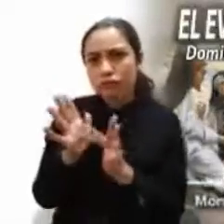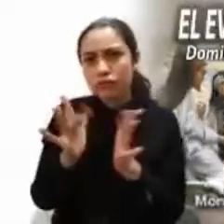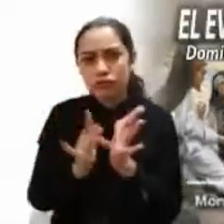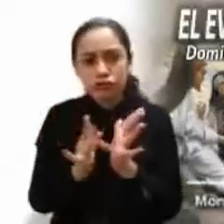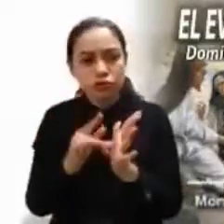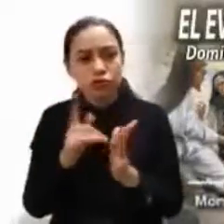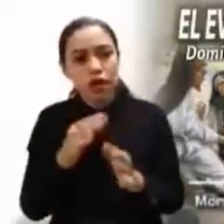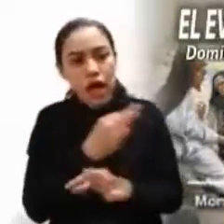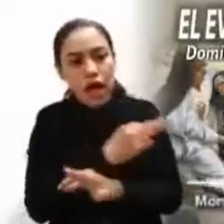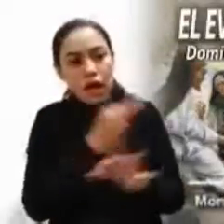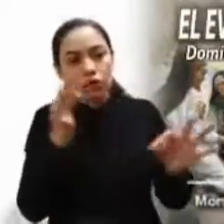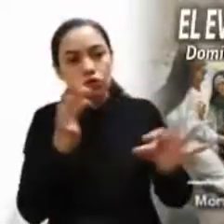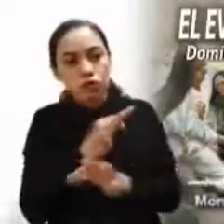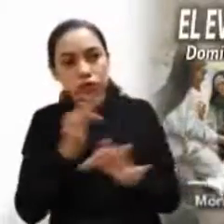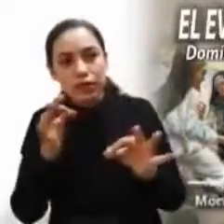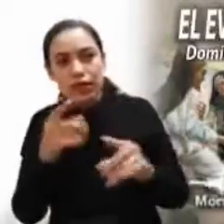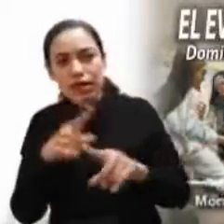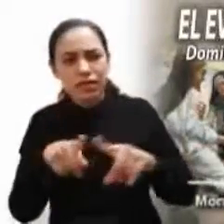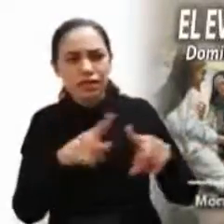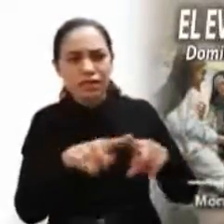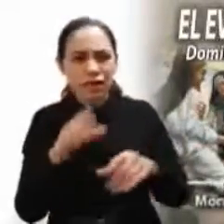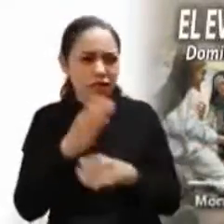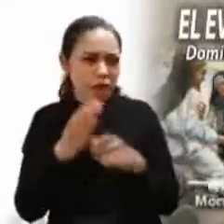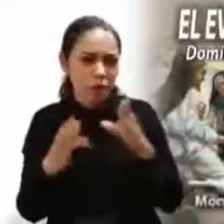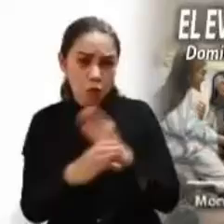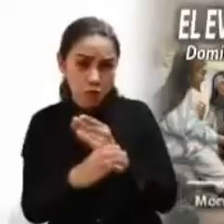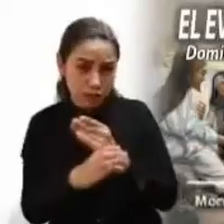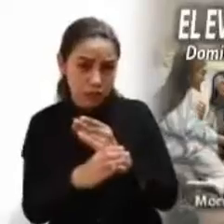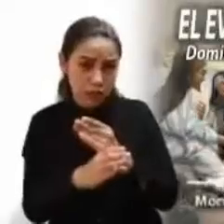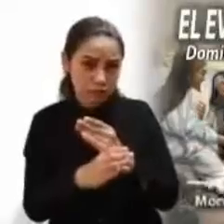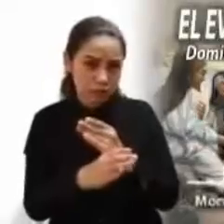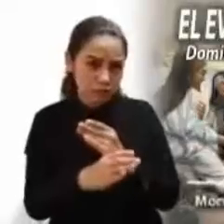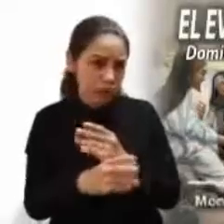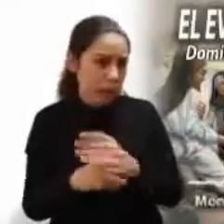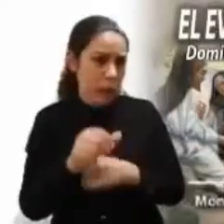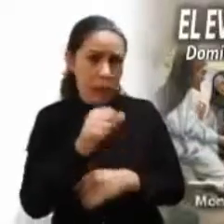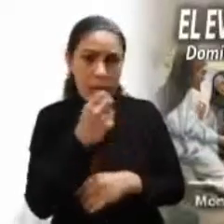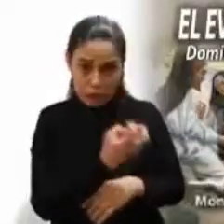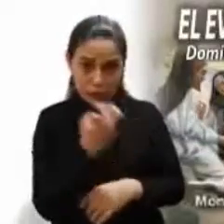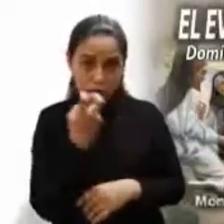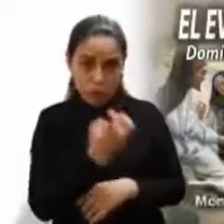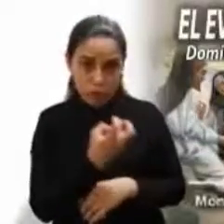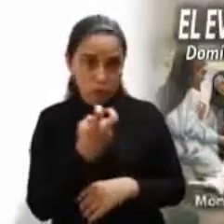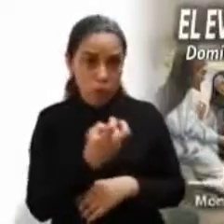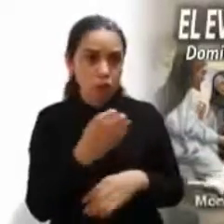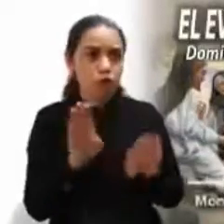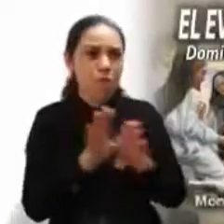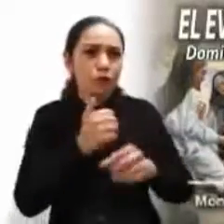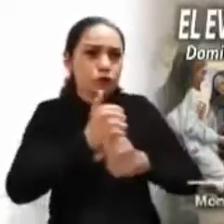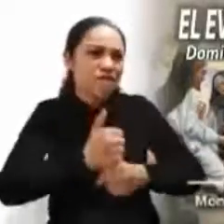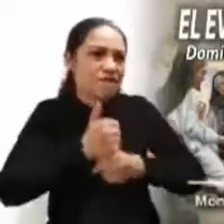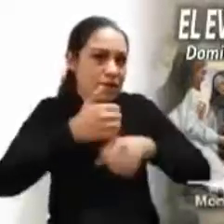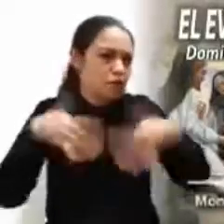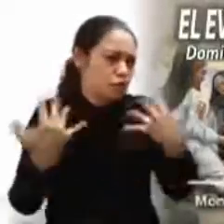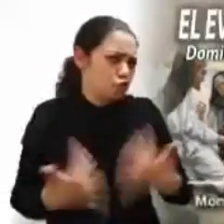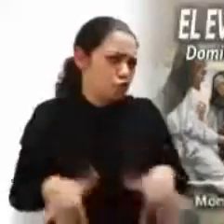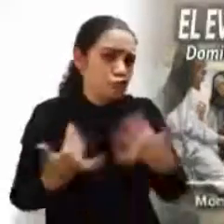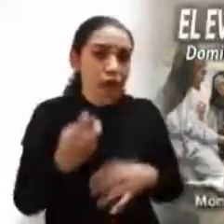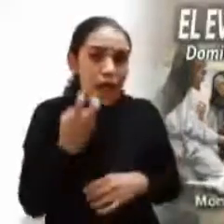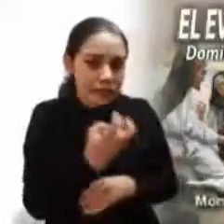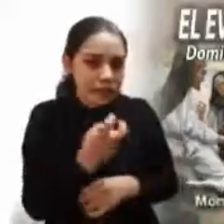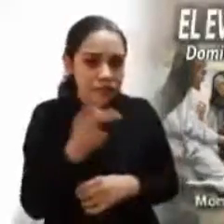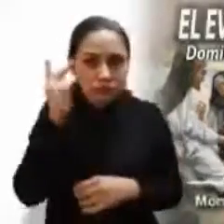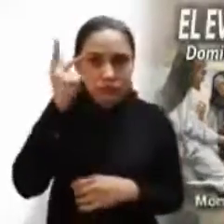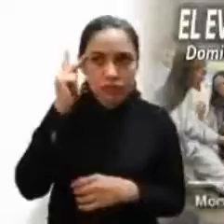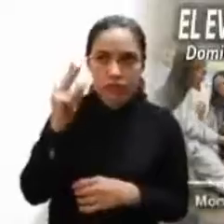y aparente fracaso. Pedro no está dispuesto a pasar por todo esto, y muchos de nosotros